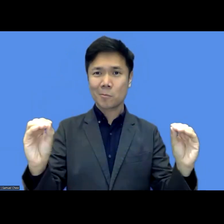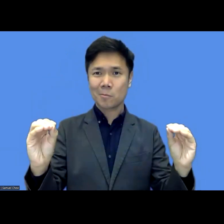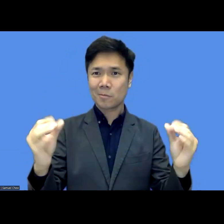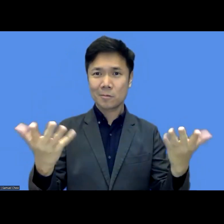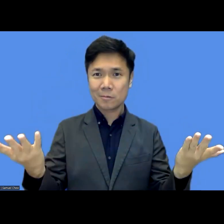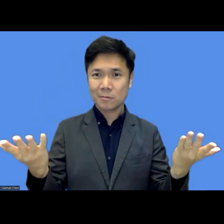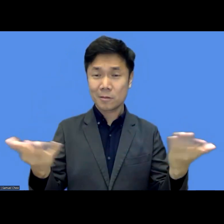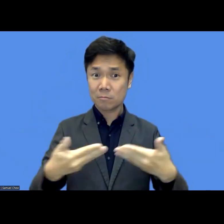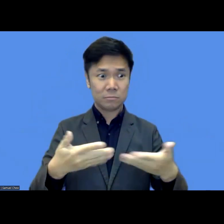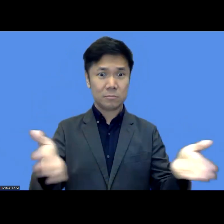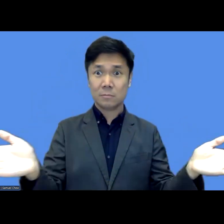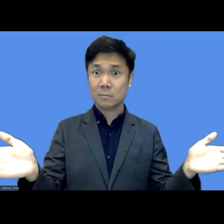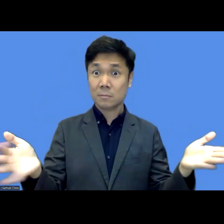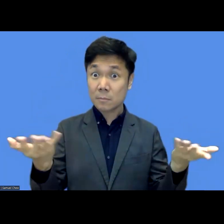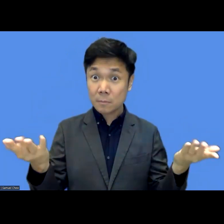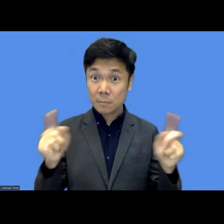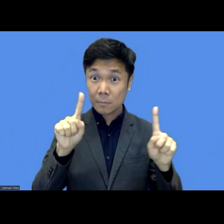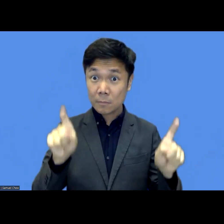claro.